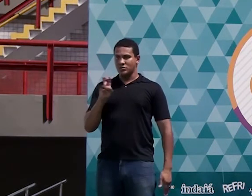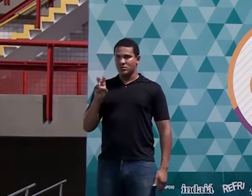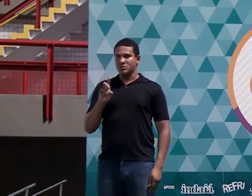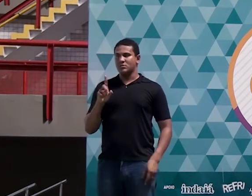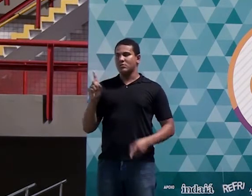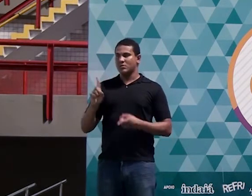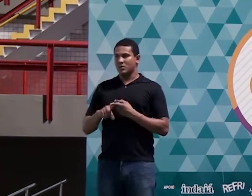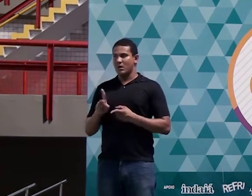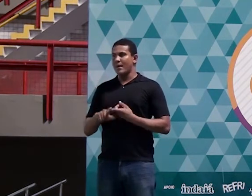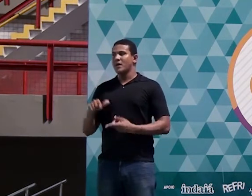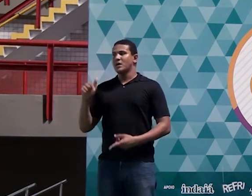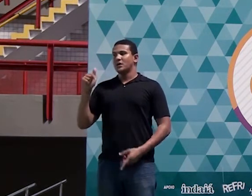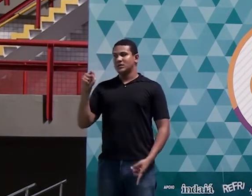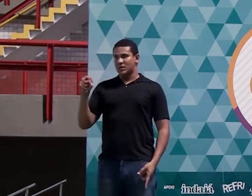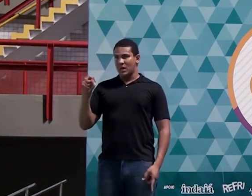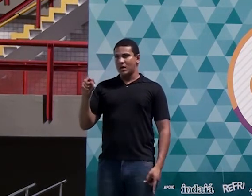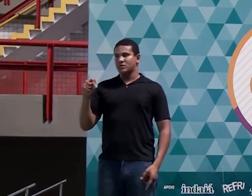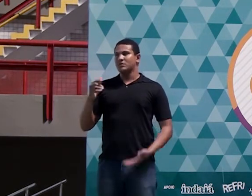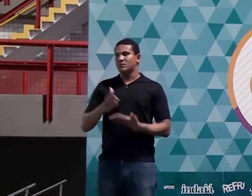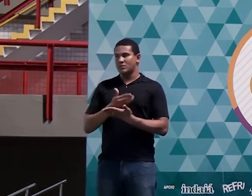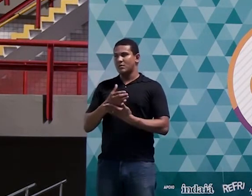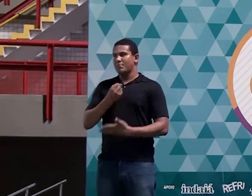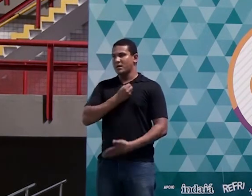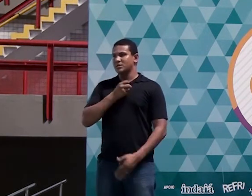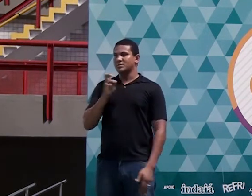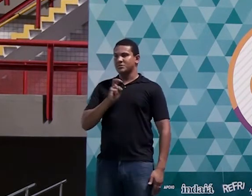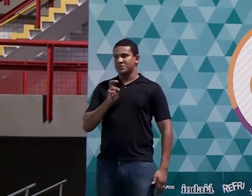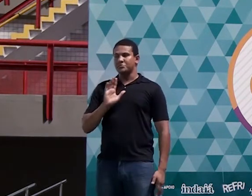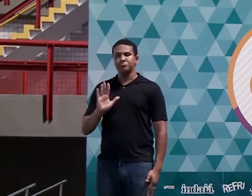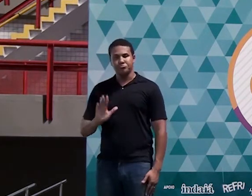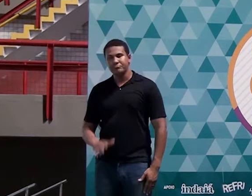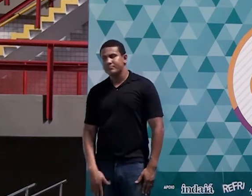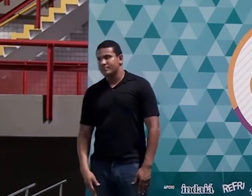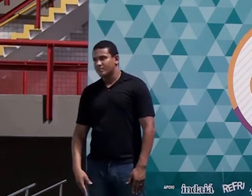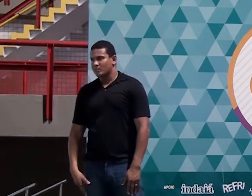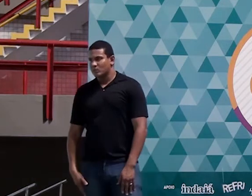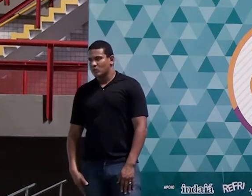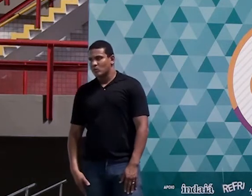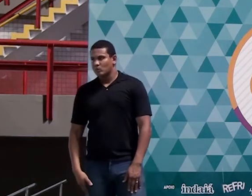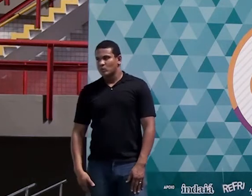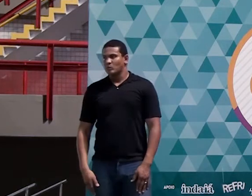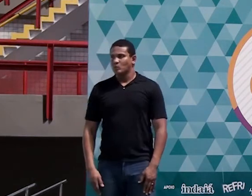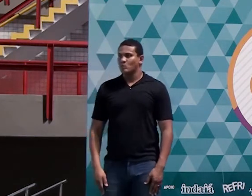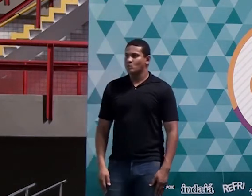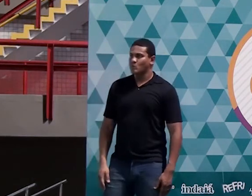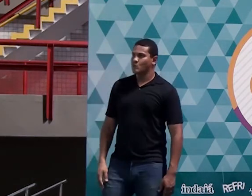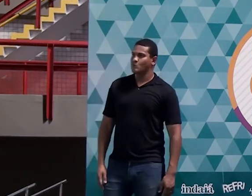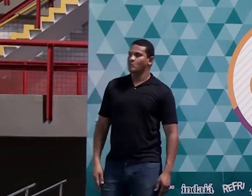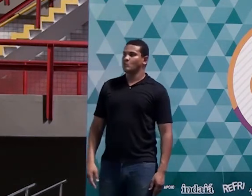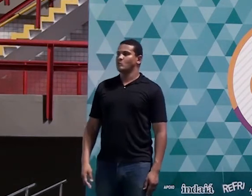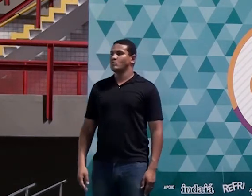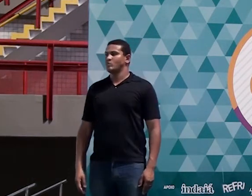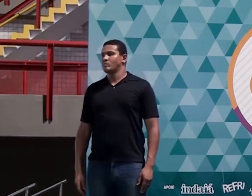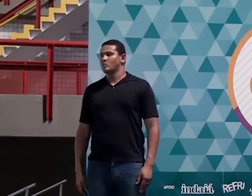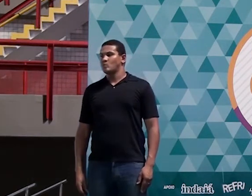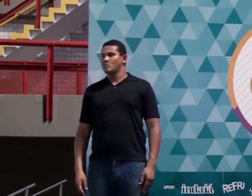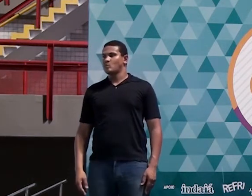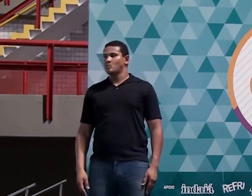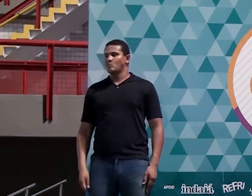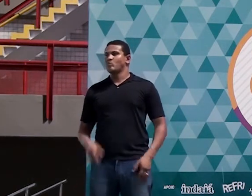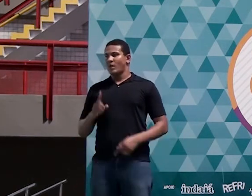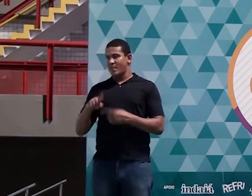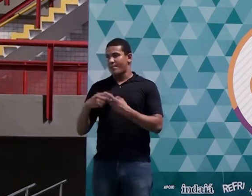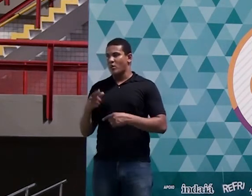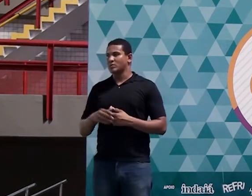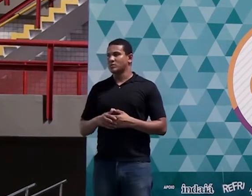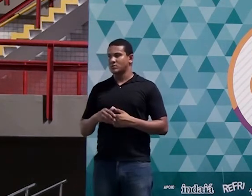questão 7 da página 55. Tranquilo? Vamos aqui, ó. Questão 3. O